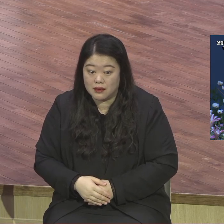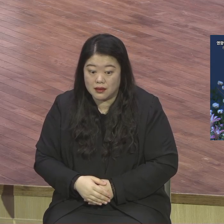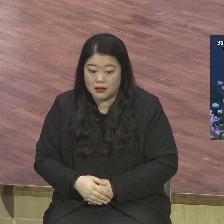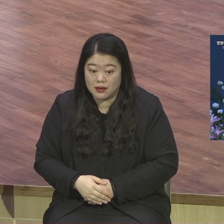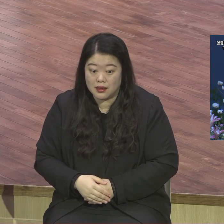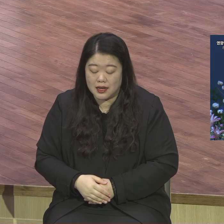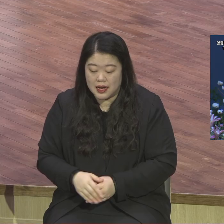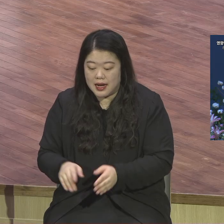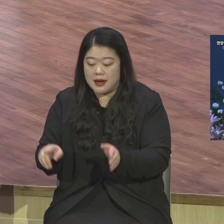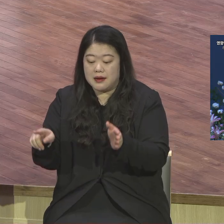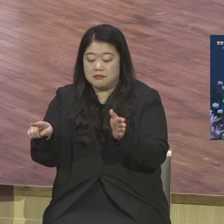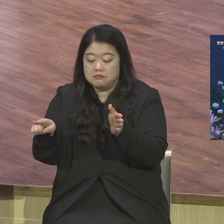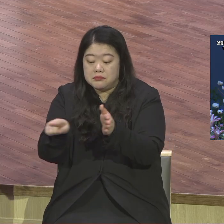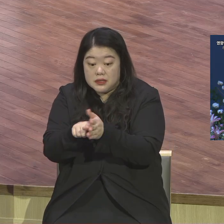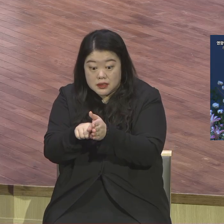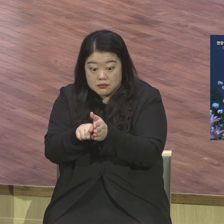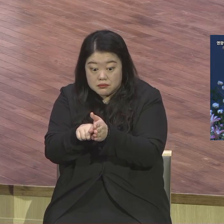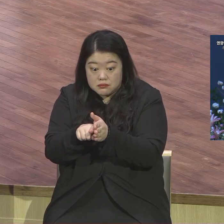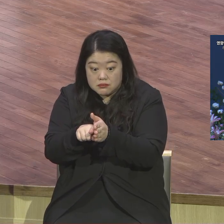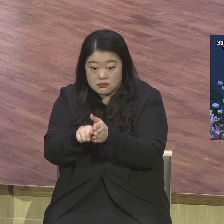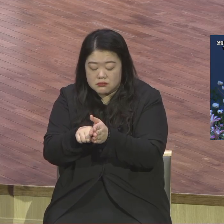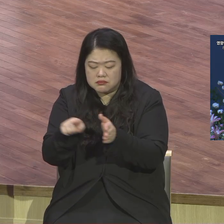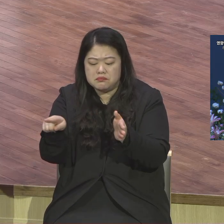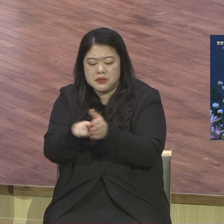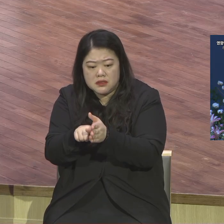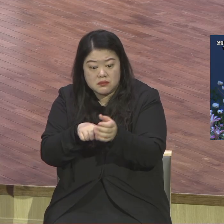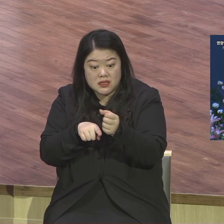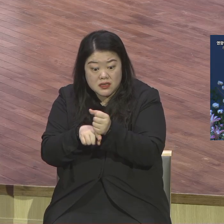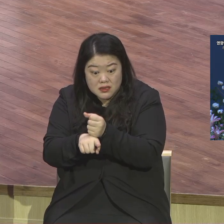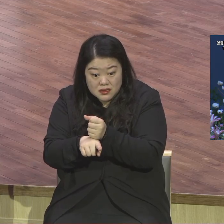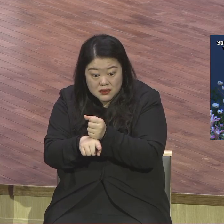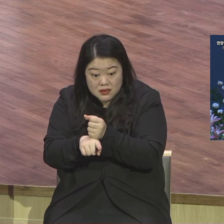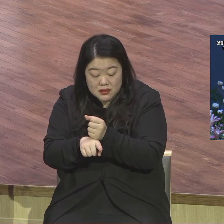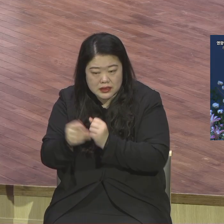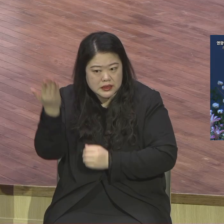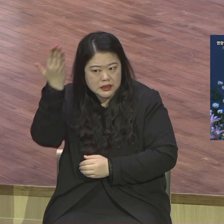믿음은 삶의 변화가 와야 된다. 변화.